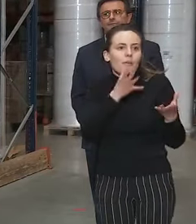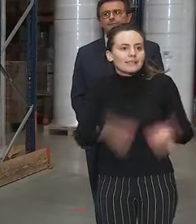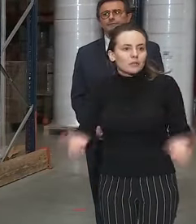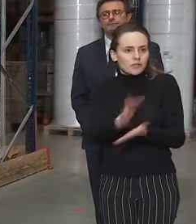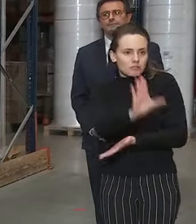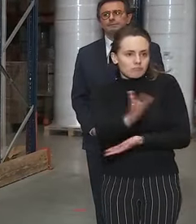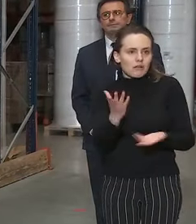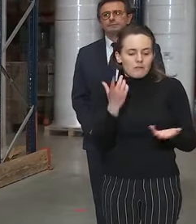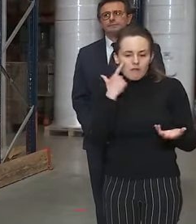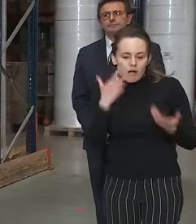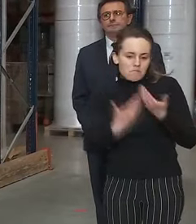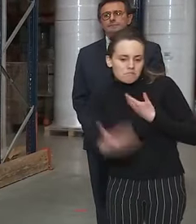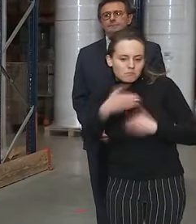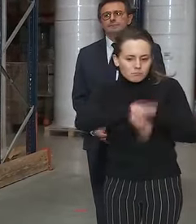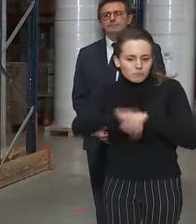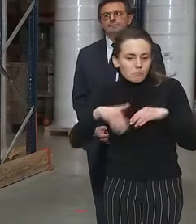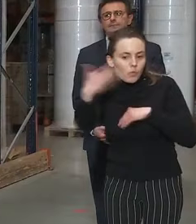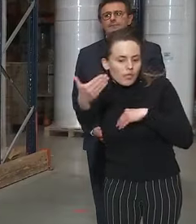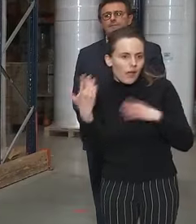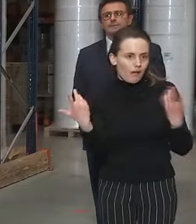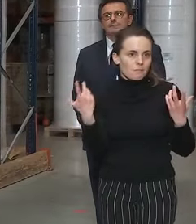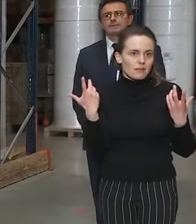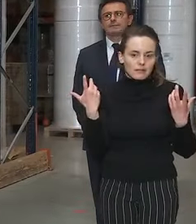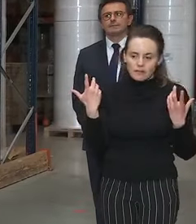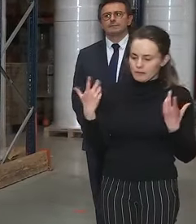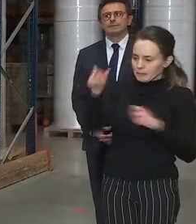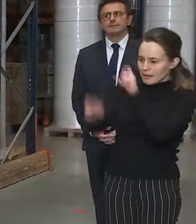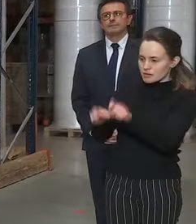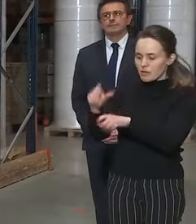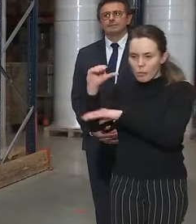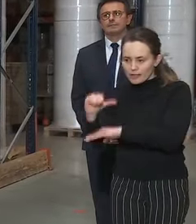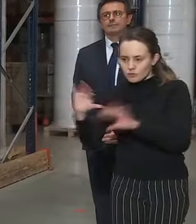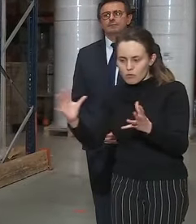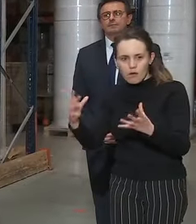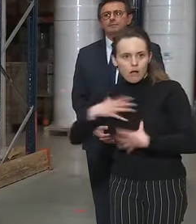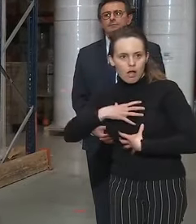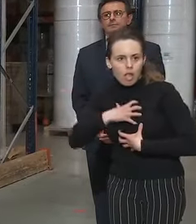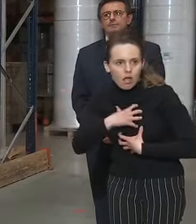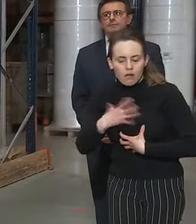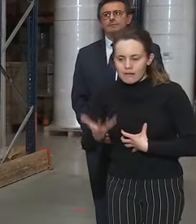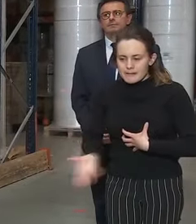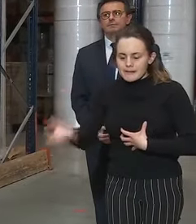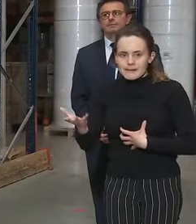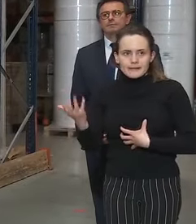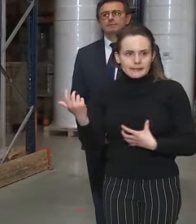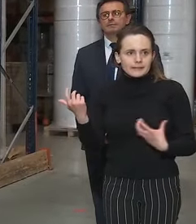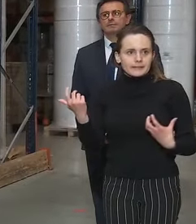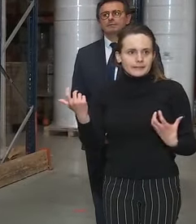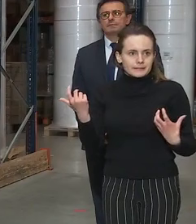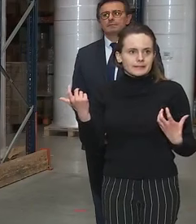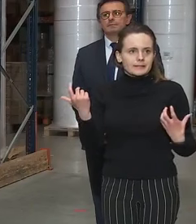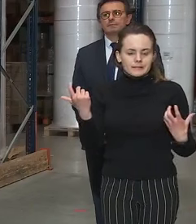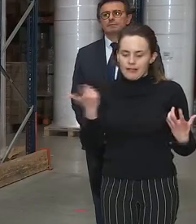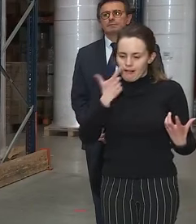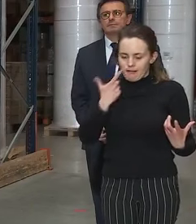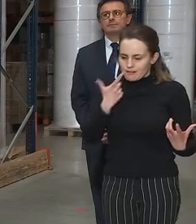répondre à la fois cette demande de protection, parfois qui répond à l'angoisse, mais qui peut répondre aussi à des choix très cohérents. Il est aujourd'hui